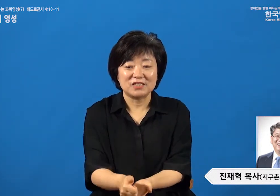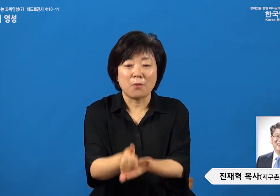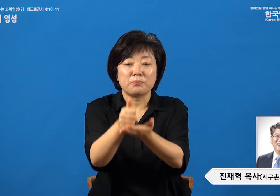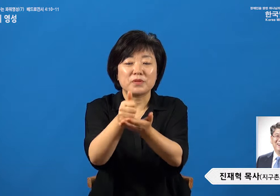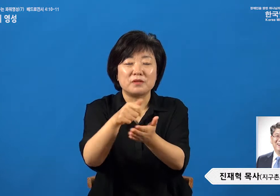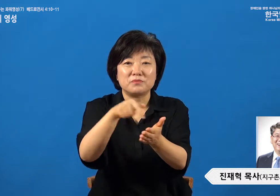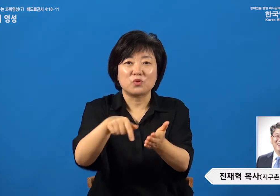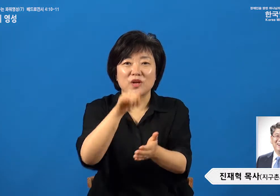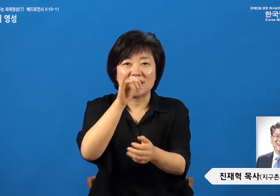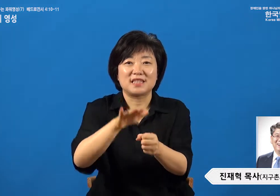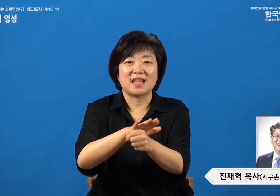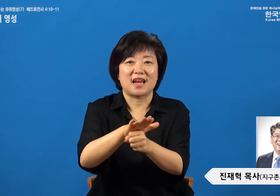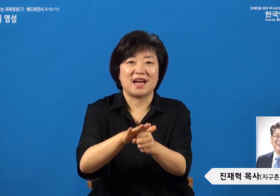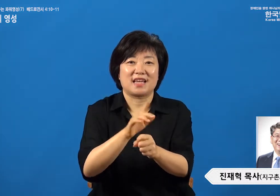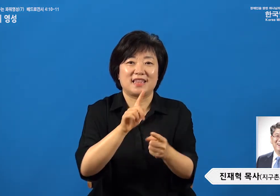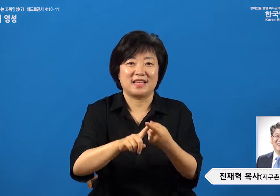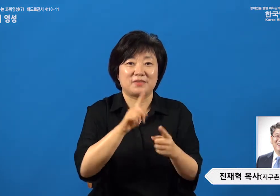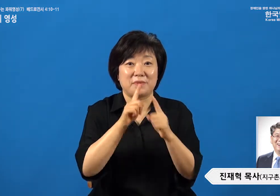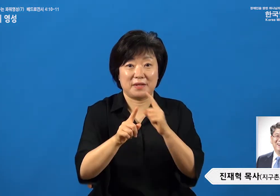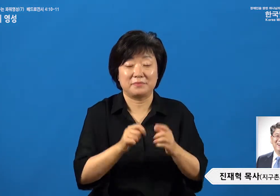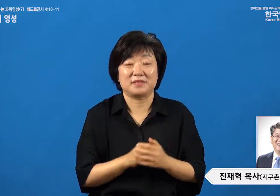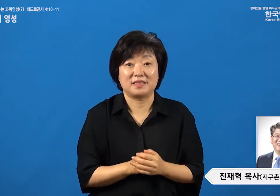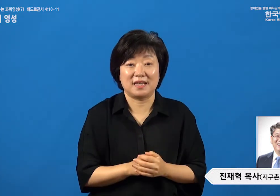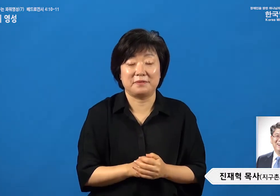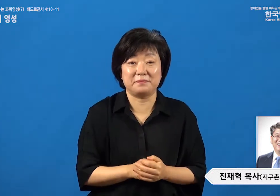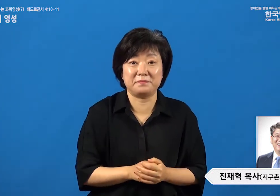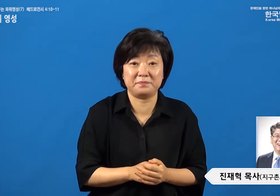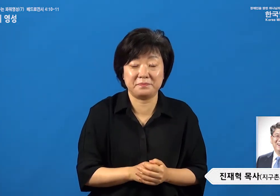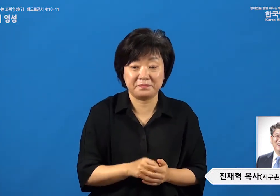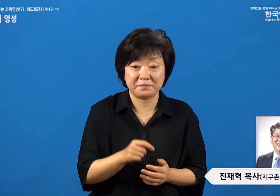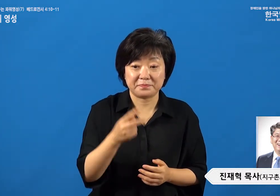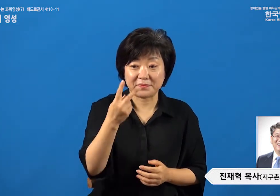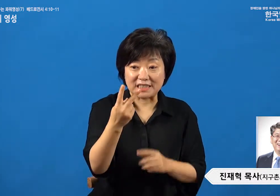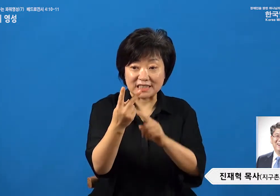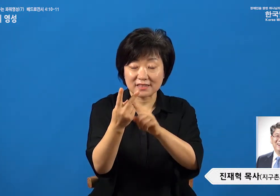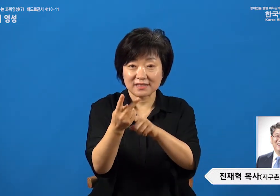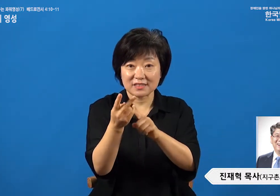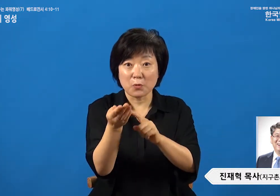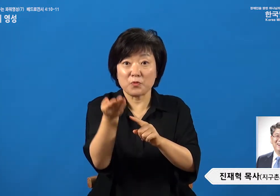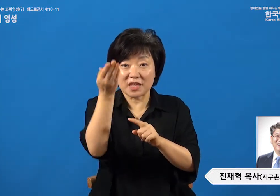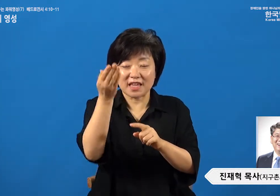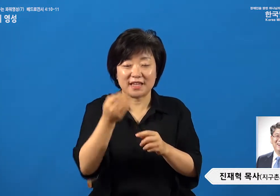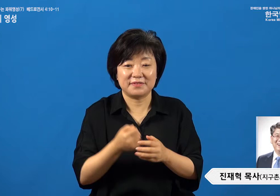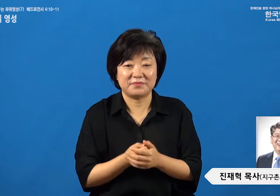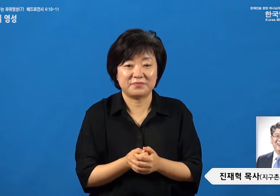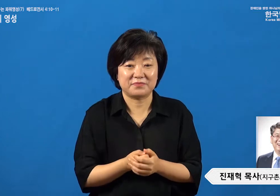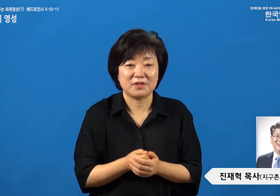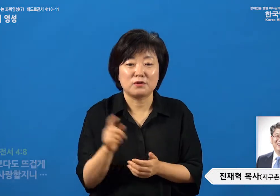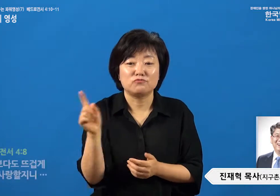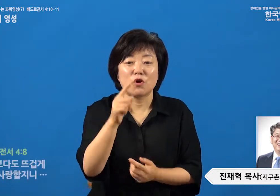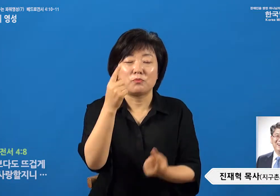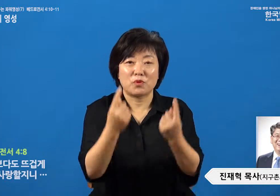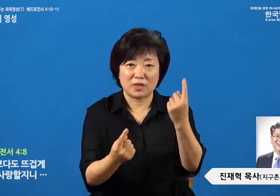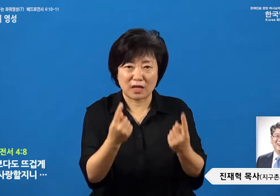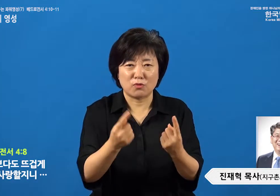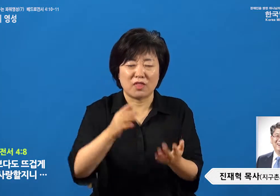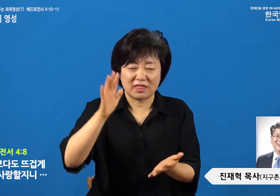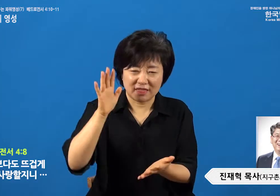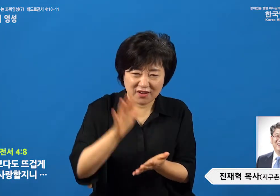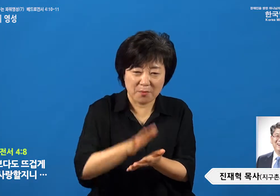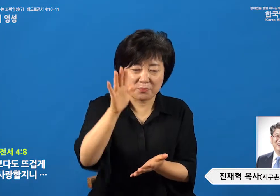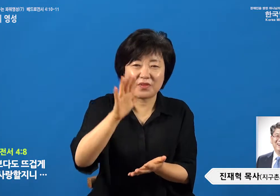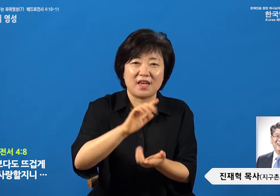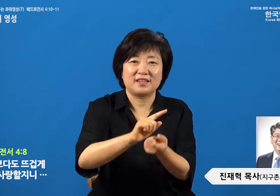사랑을 말씀하십니다. 오늘 말씀 바로 2절 위에 성경은 이렇게 말씀합니다.